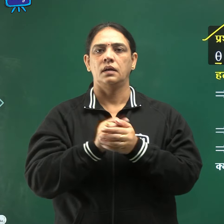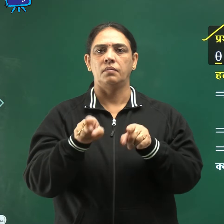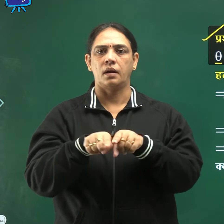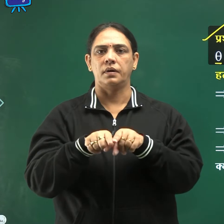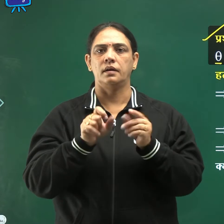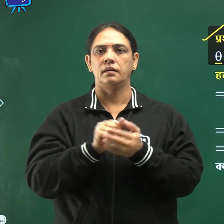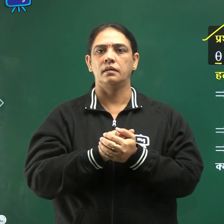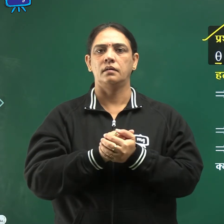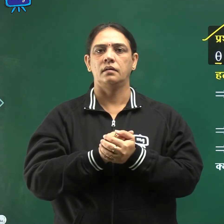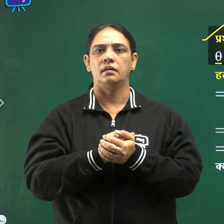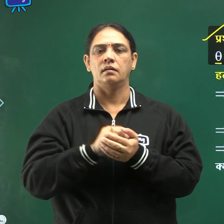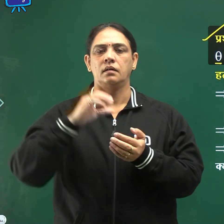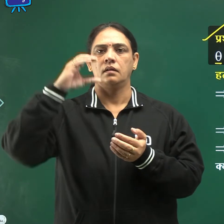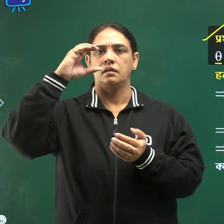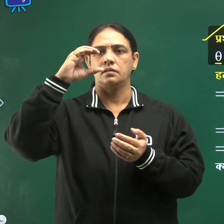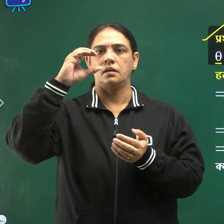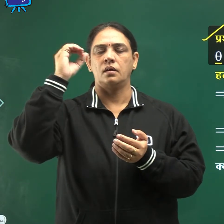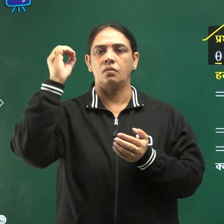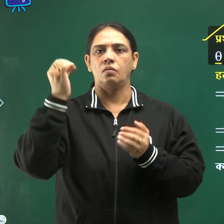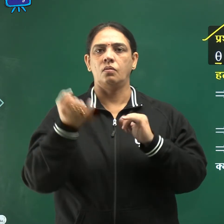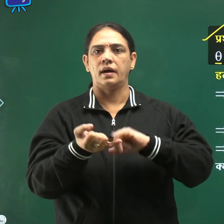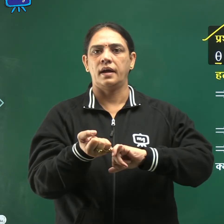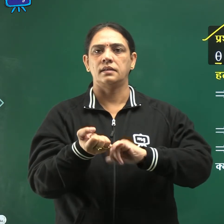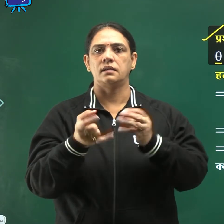बराबर cosec स्क्वायर थीटा।